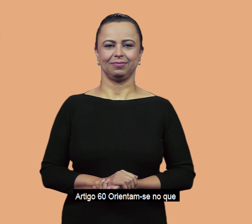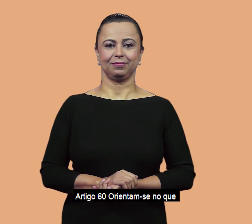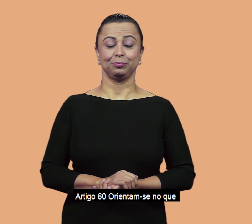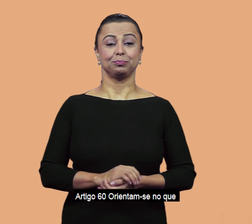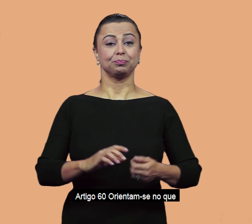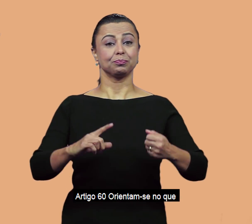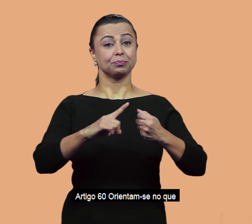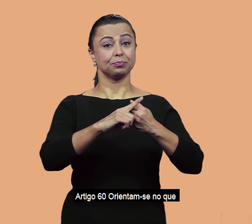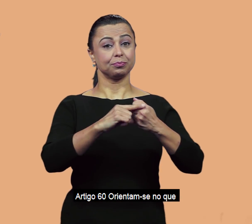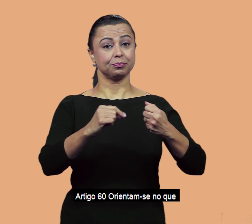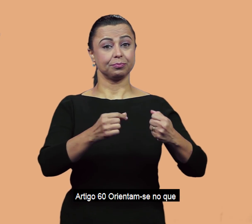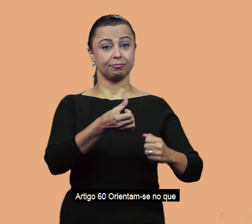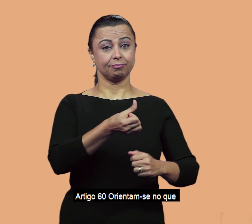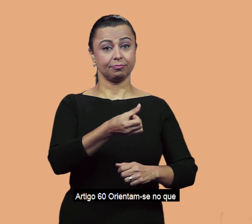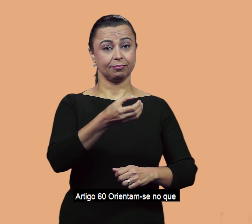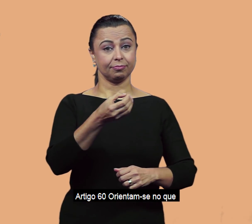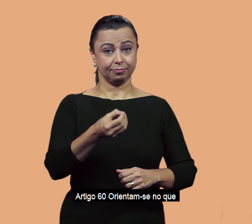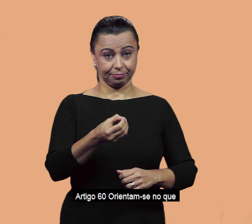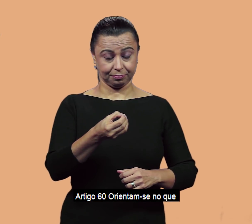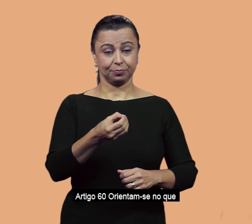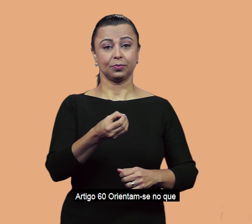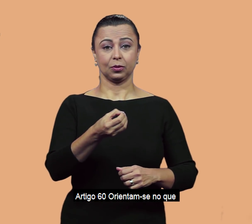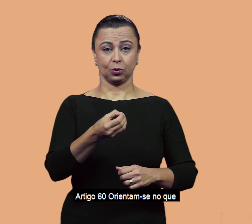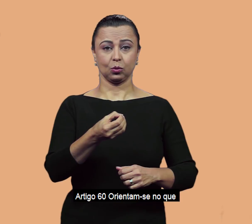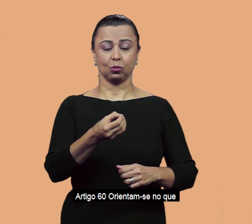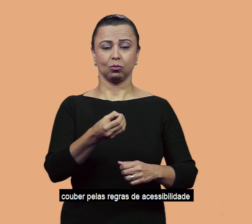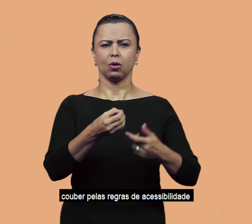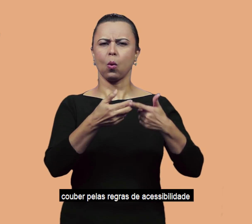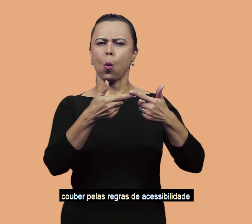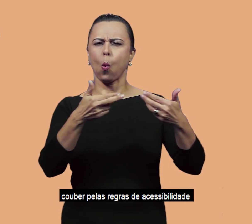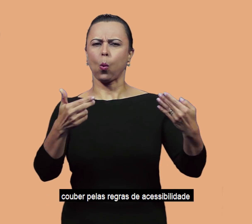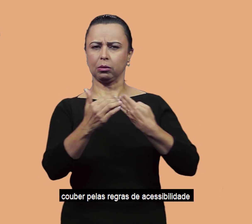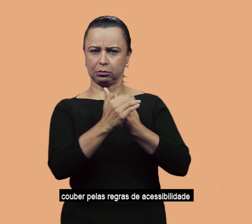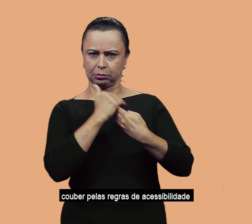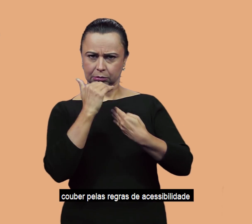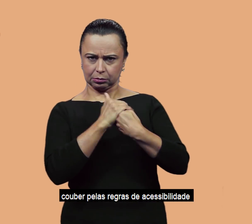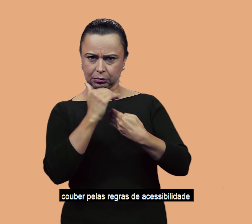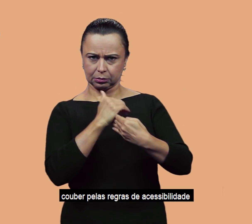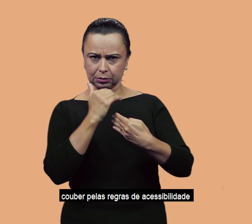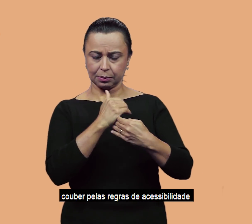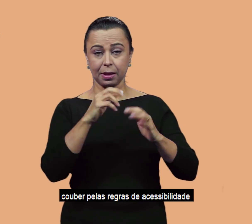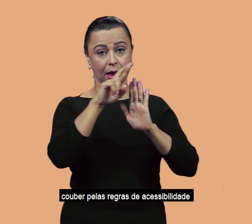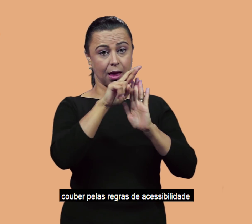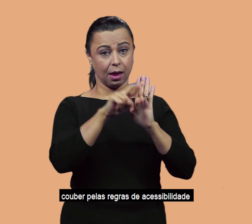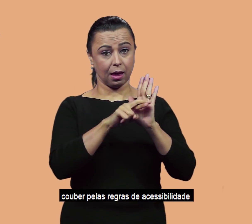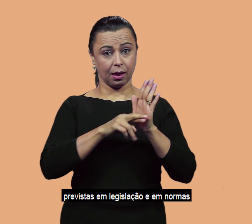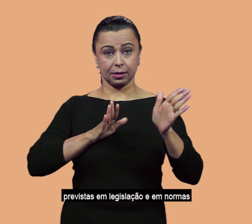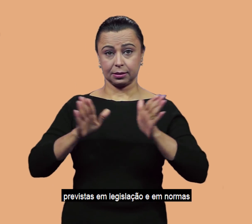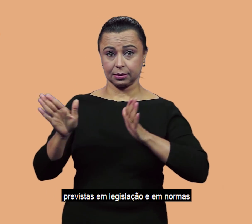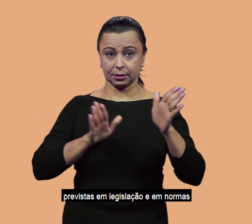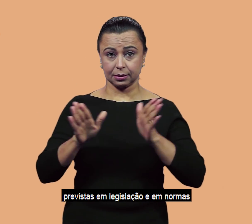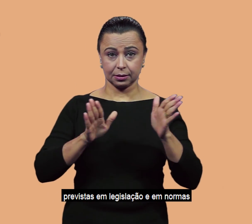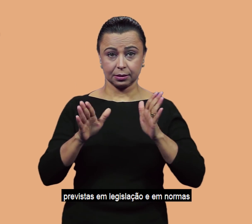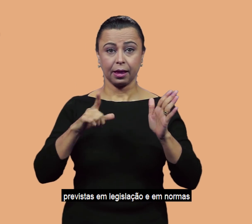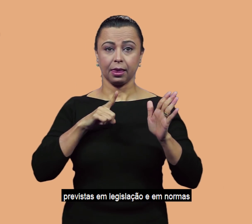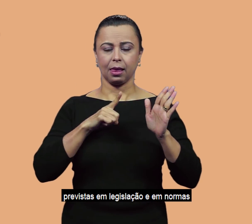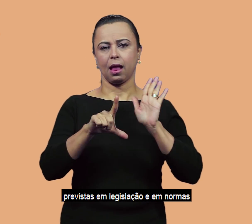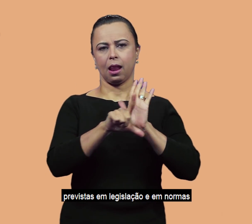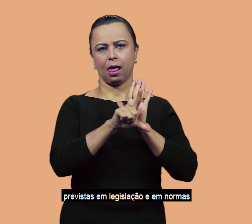60 orientam se no que couber pelas regras de acessibilidade previstas em legislação e em